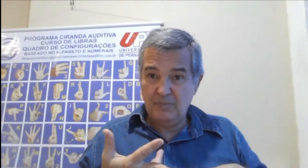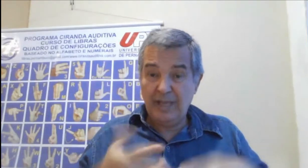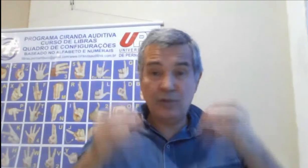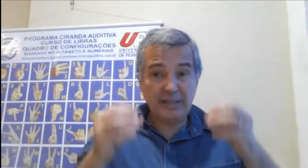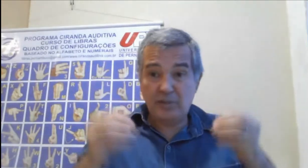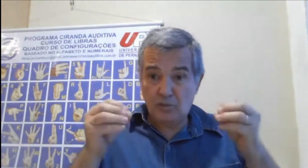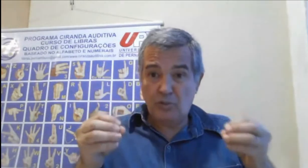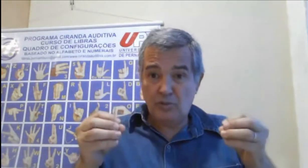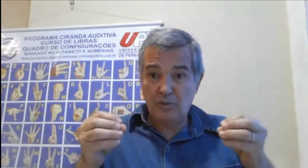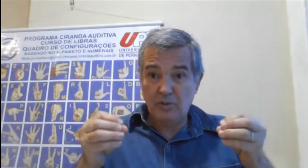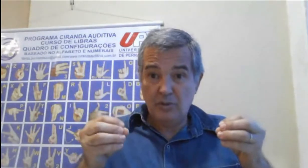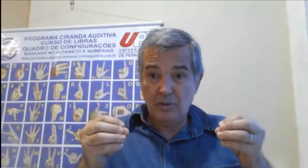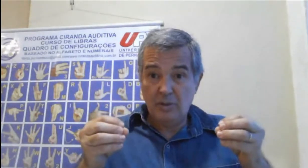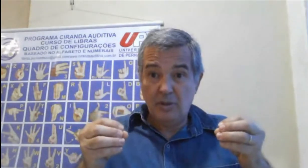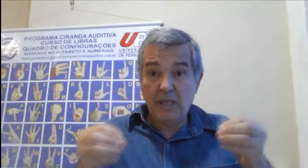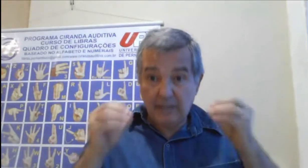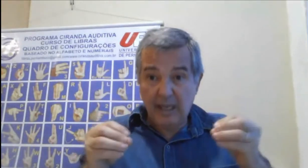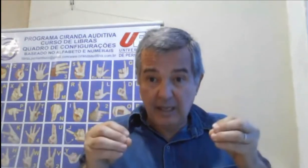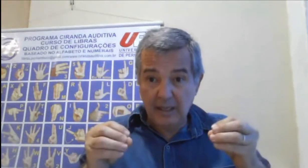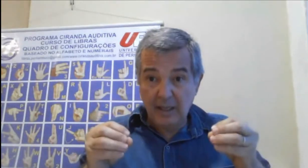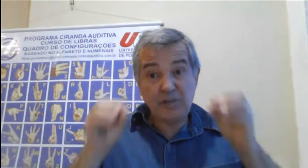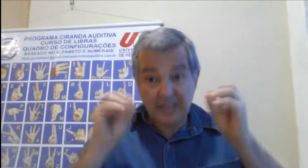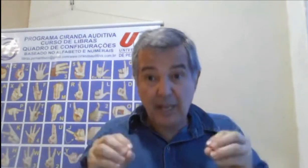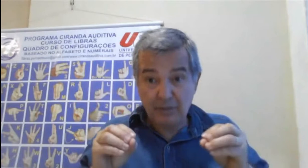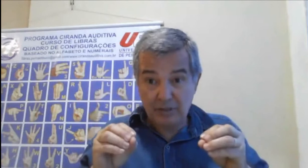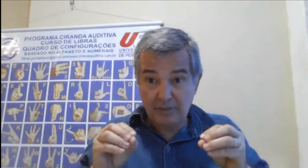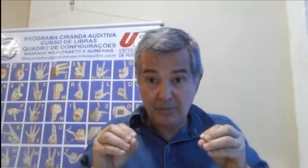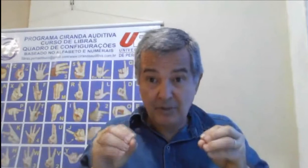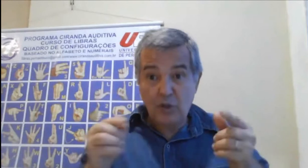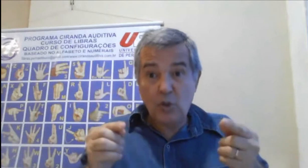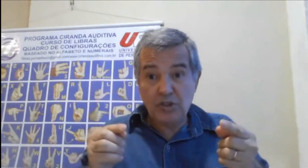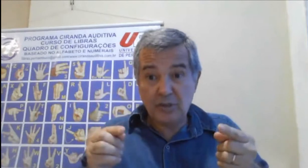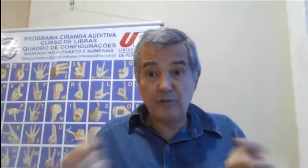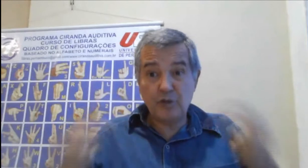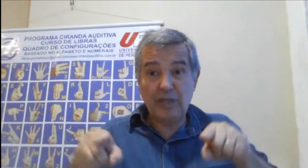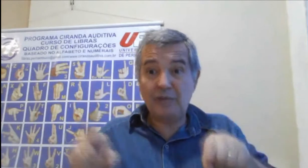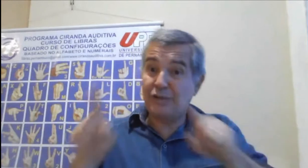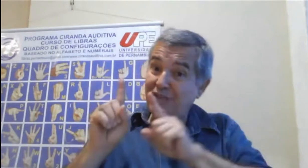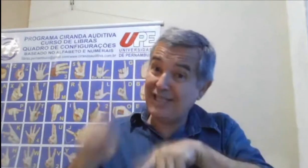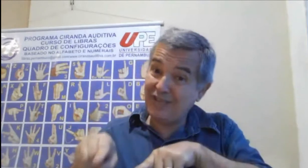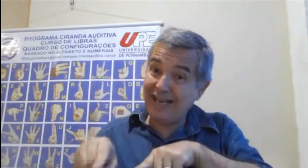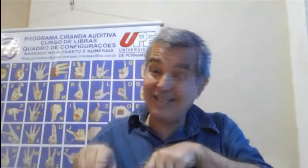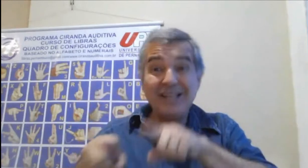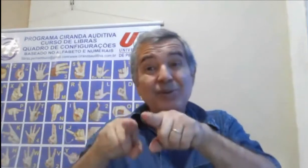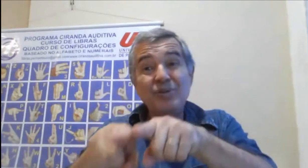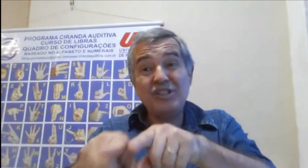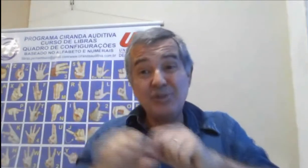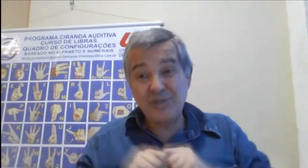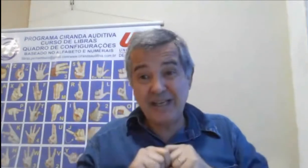na educação de surdos. Entregue aos intérpretes que hoje são funcionários das universidades federais, dos institutos